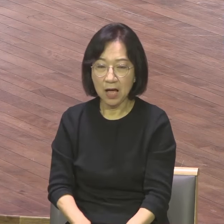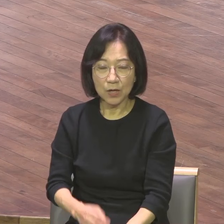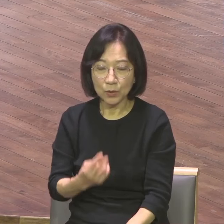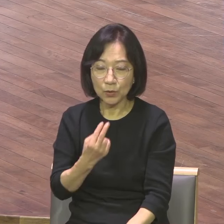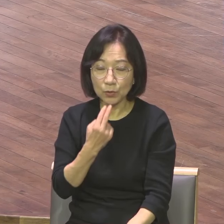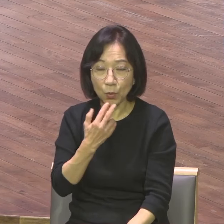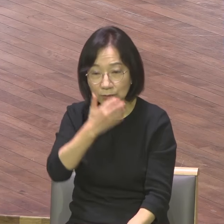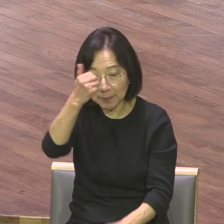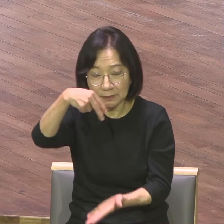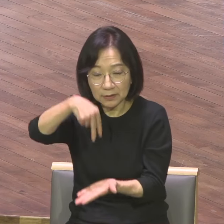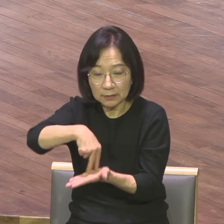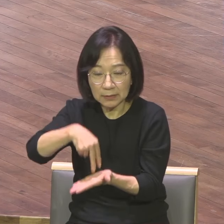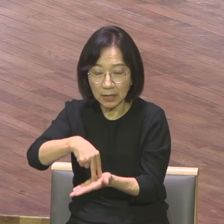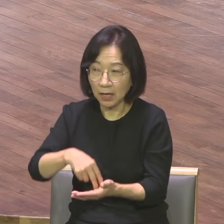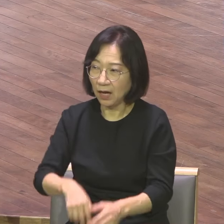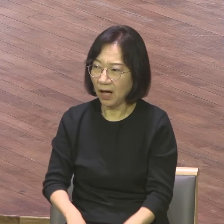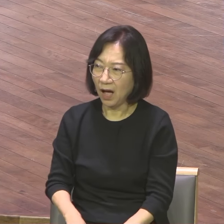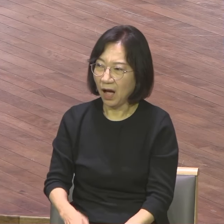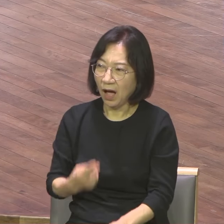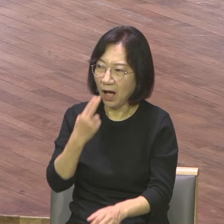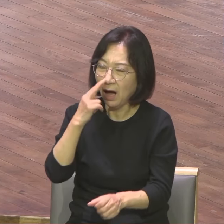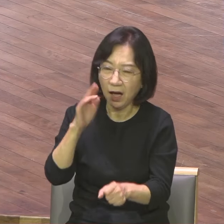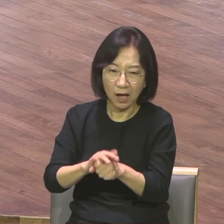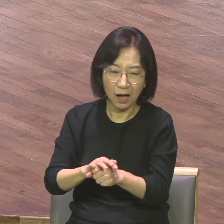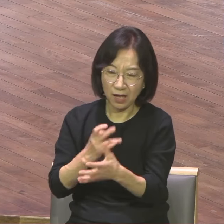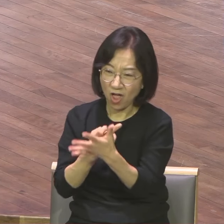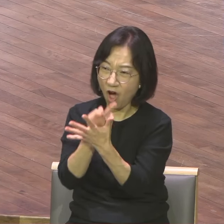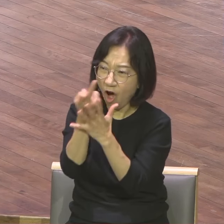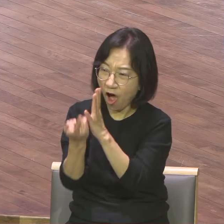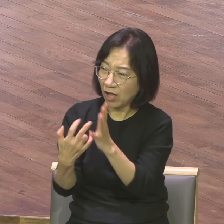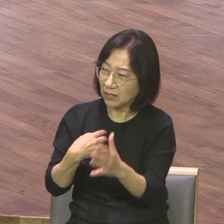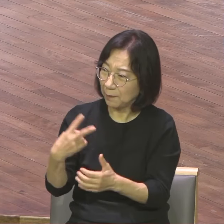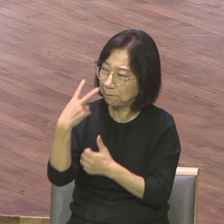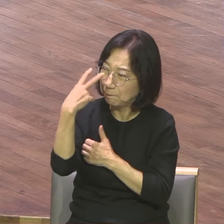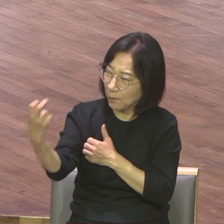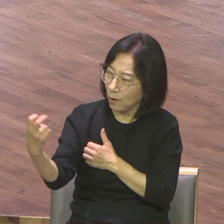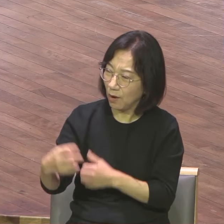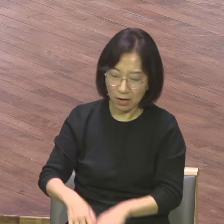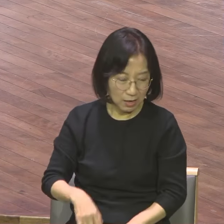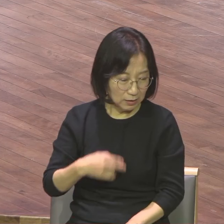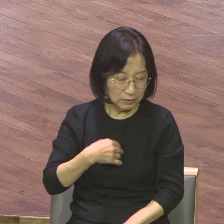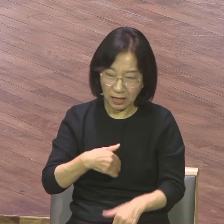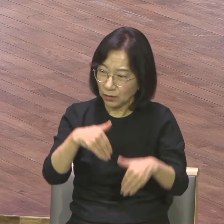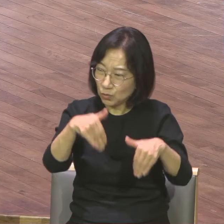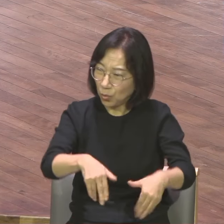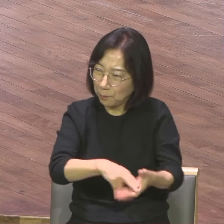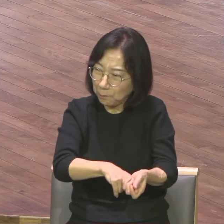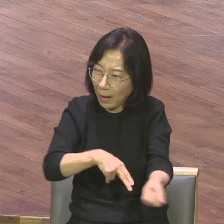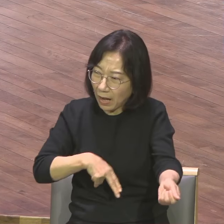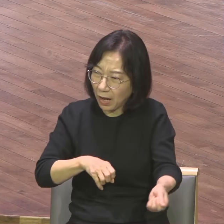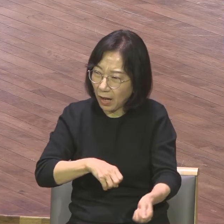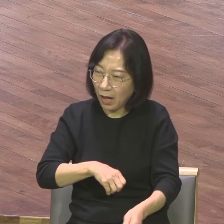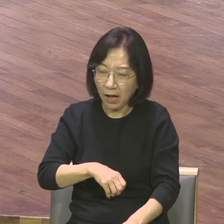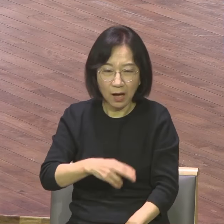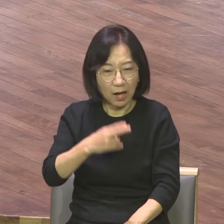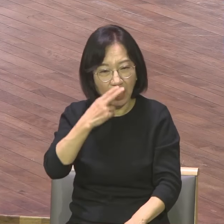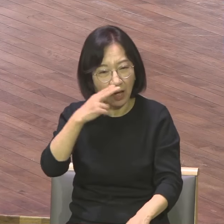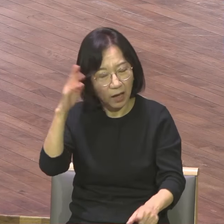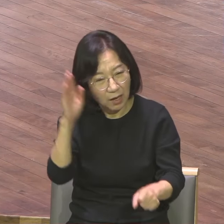크겠어요. 형들이 나를 그래 살려도 안 하는데 나를 이렇게 비참하게 죽이려더니 팔아버려.